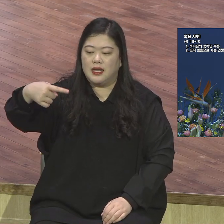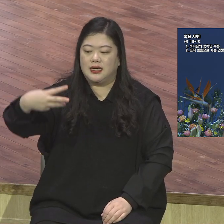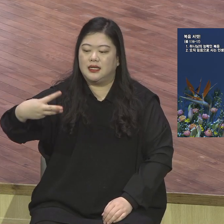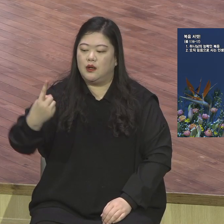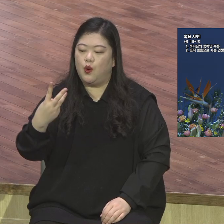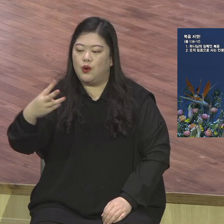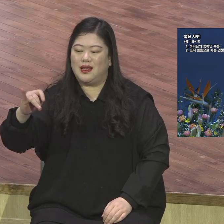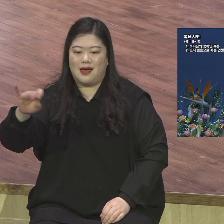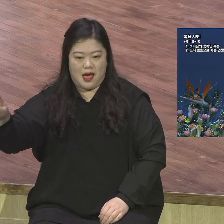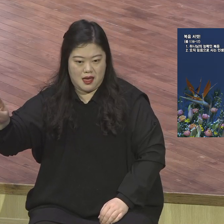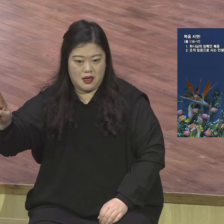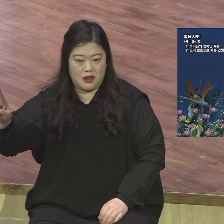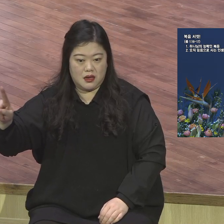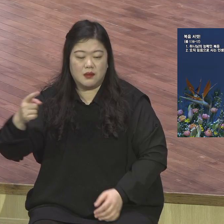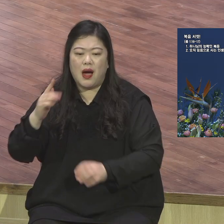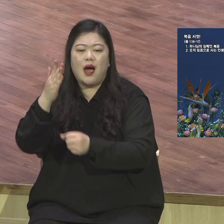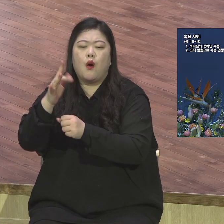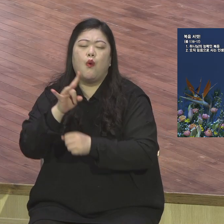솔리데오 그로리아.